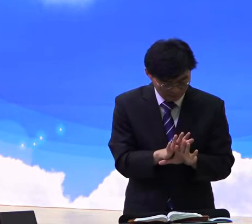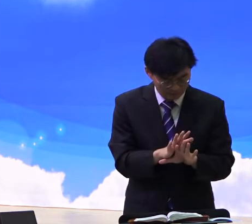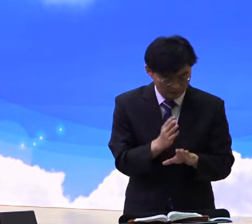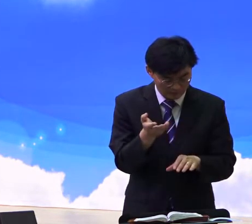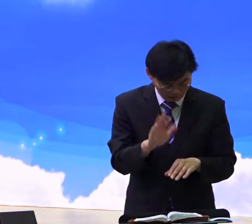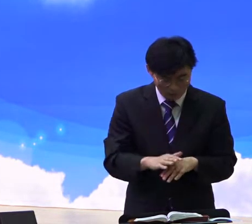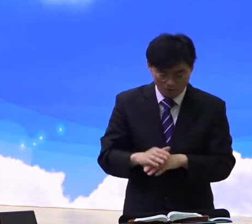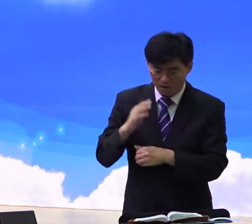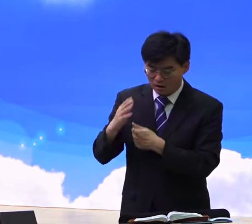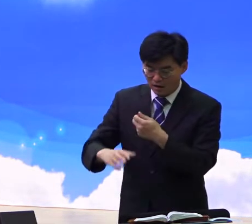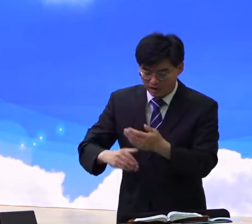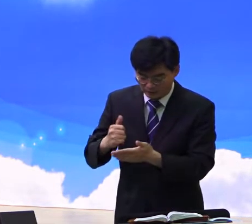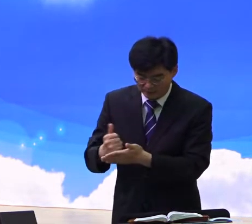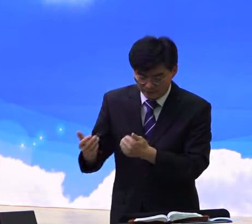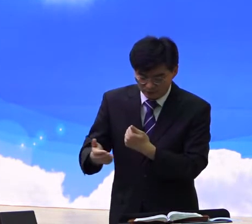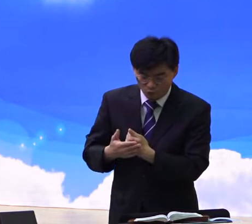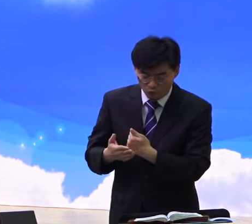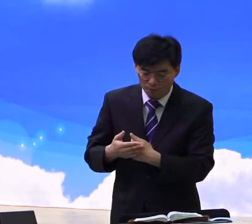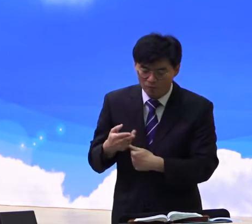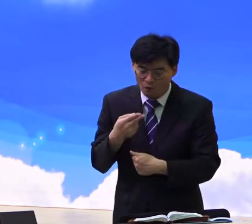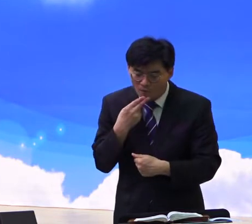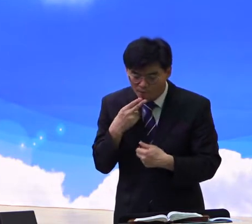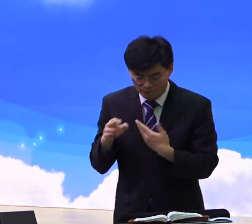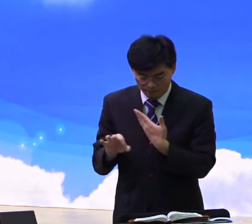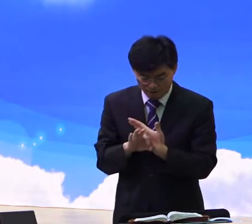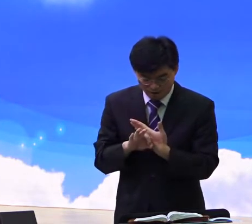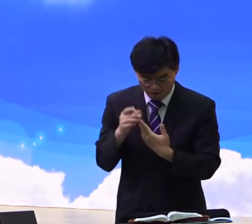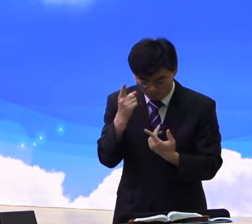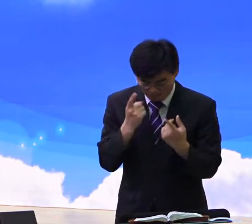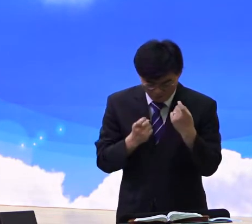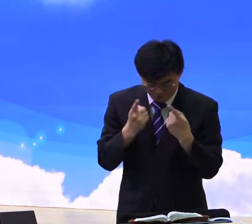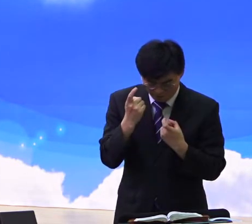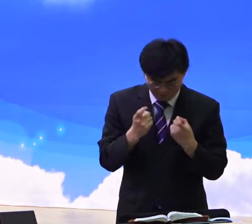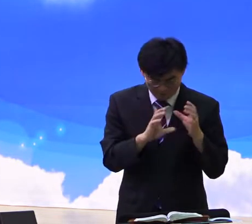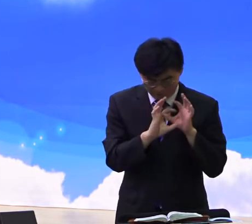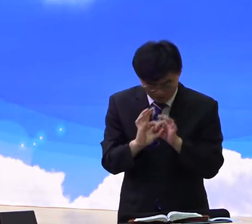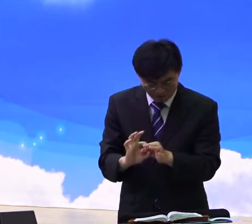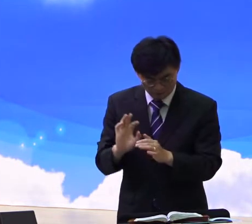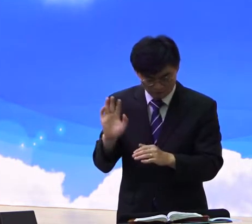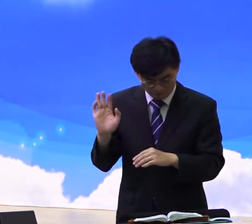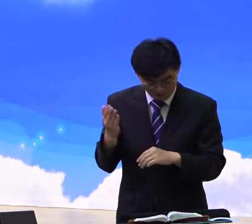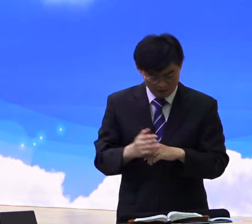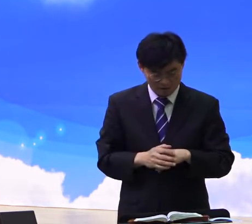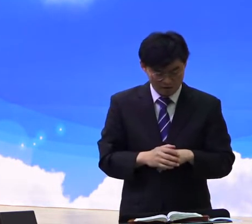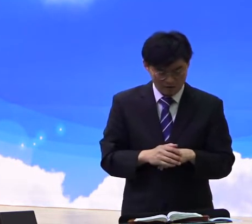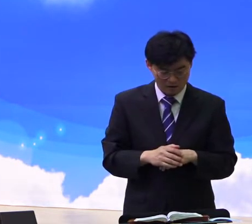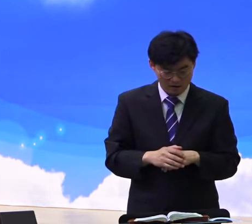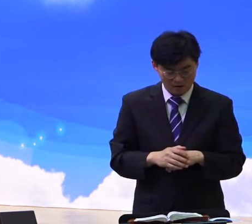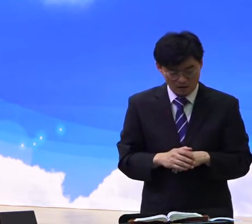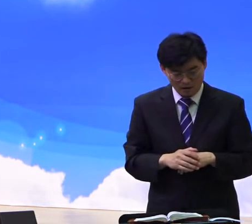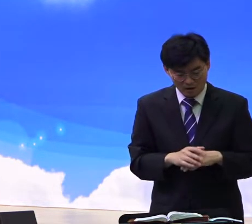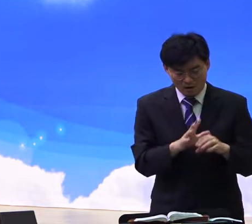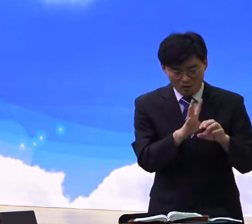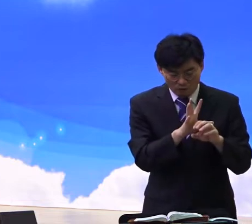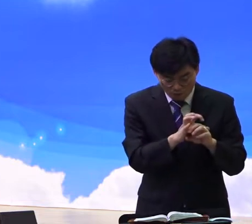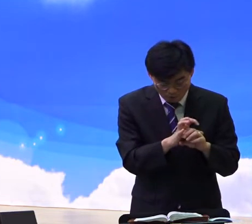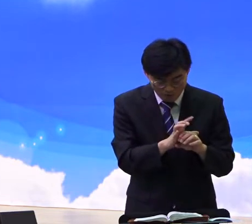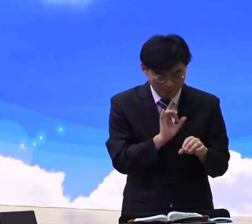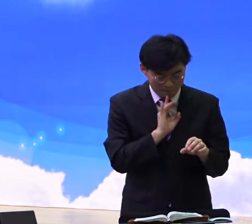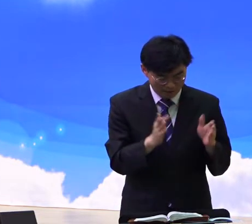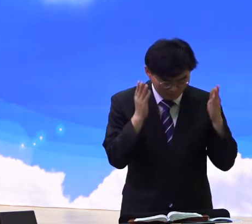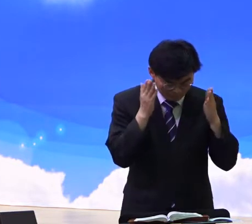섭리가 아니면 우리의 삶은 더욱 피폐하여지고 새로운 감염병이 더욱 기승을 부리는 삶을 살아갈